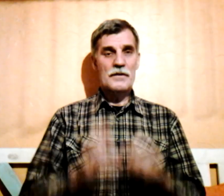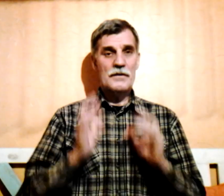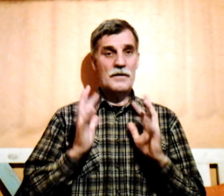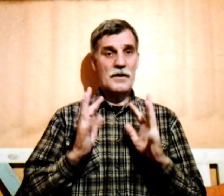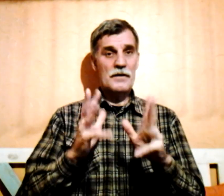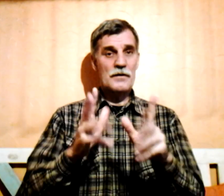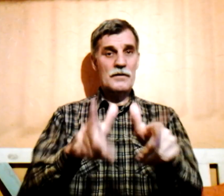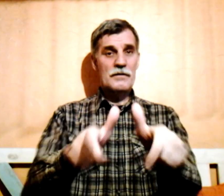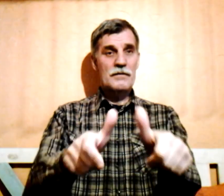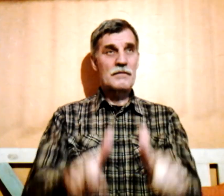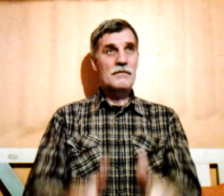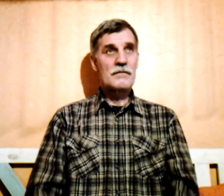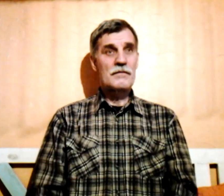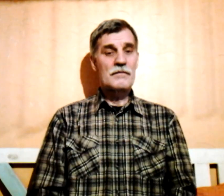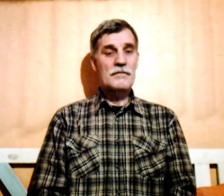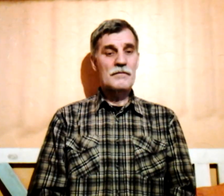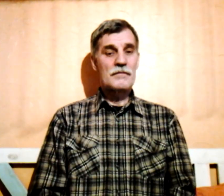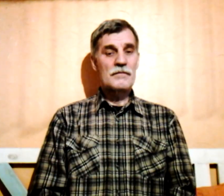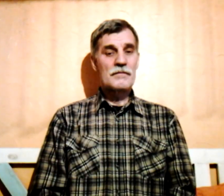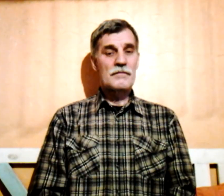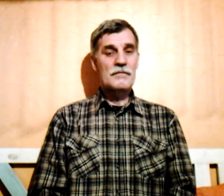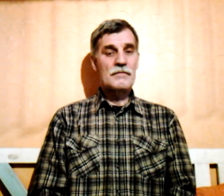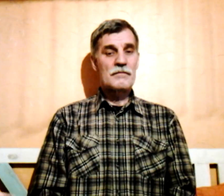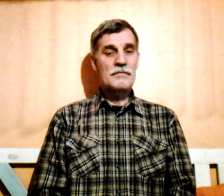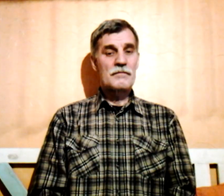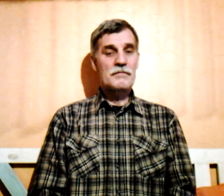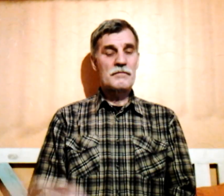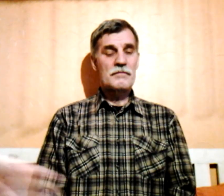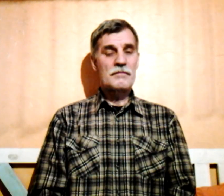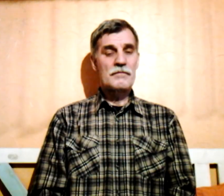Garbage truck. Мусоровоз. Мусоровоз.